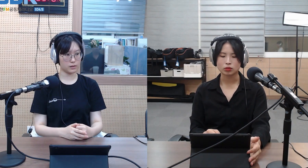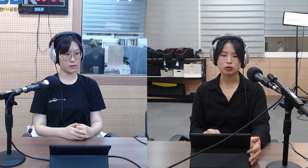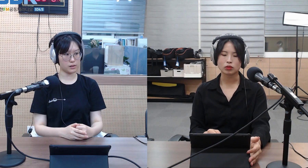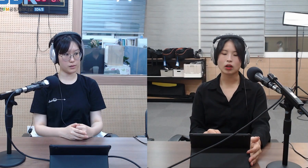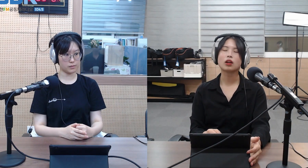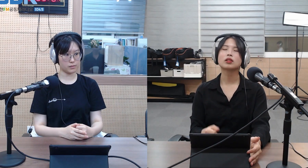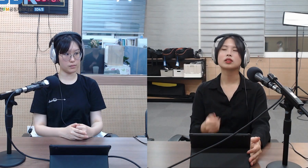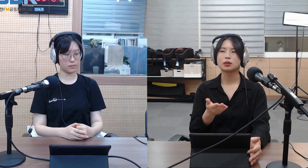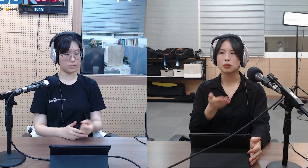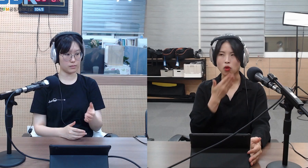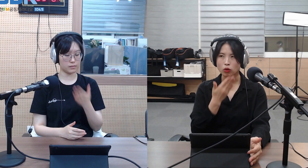물어보고 그냥